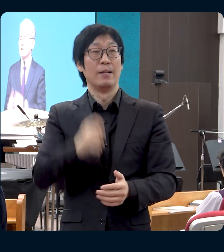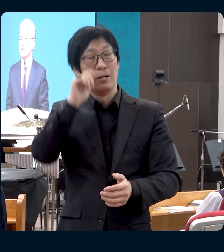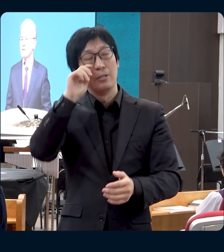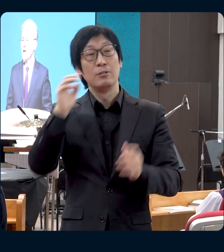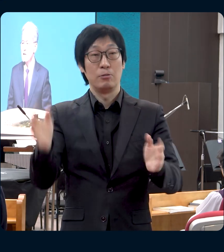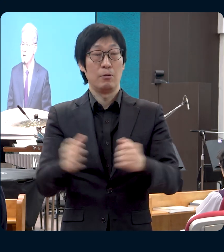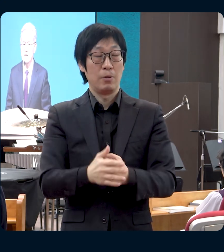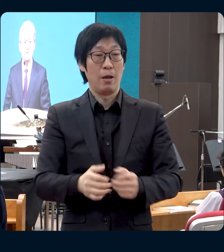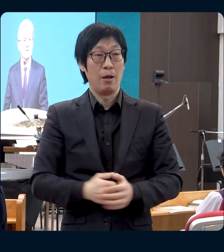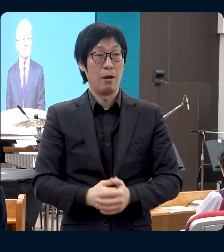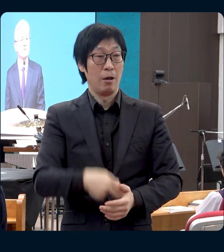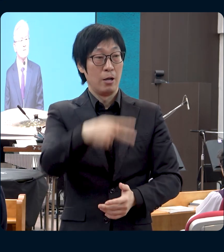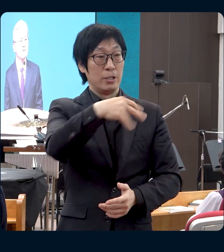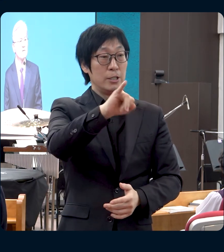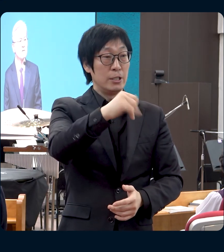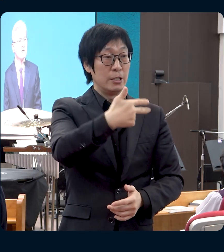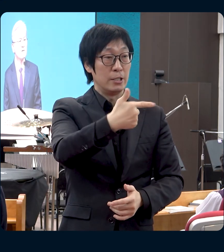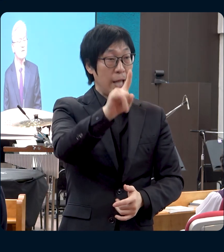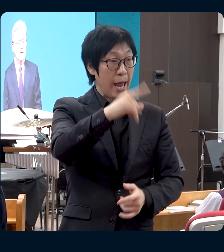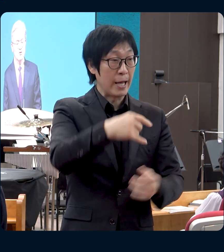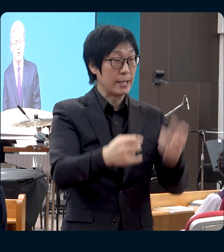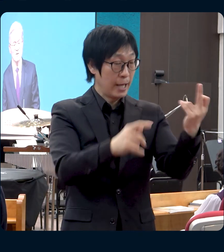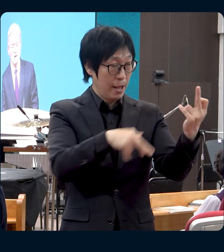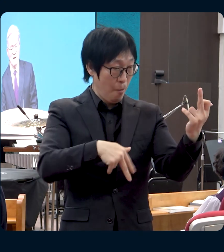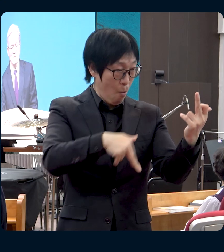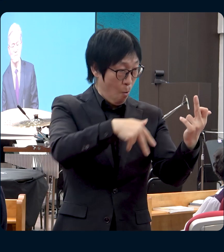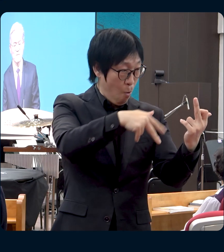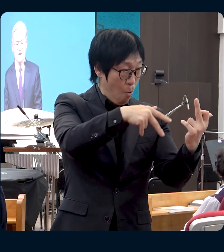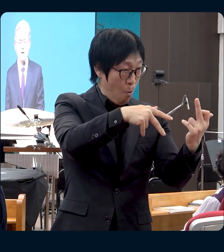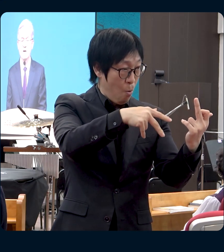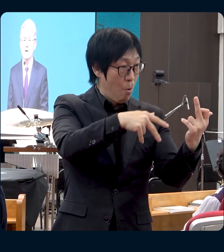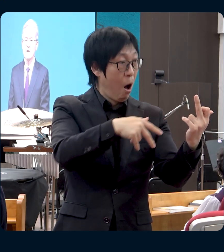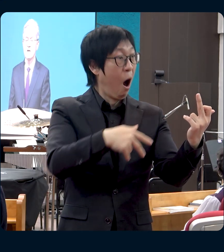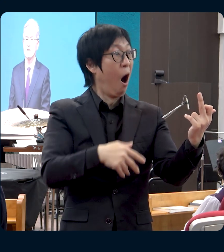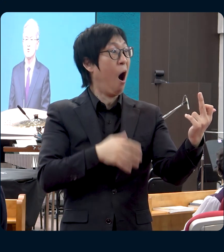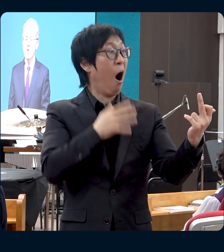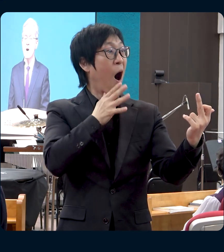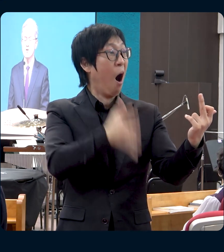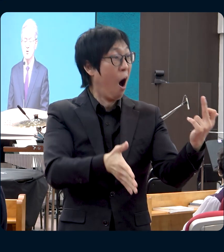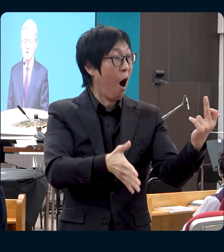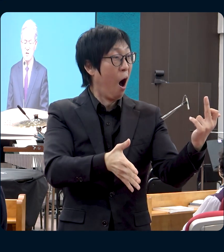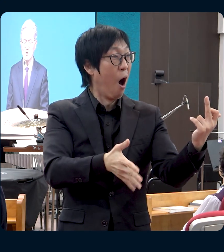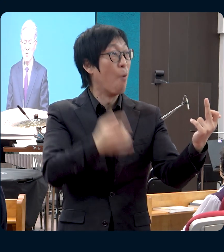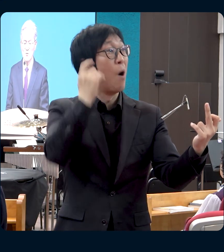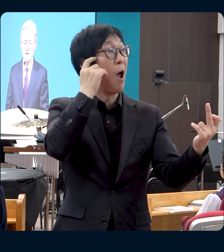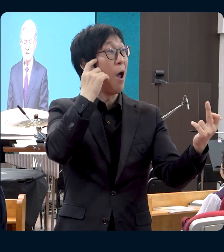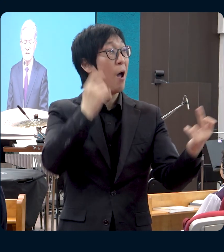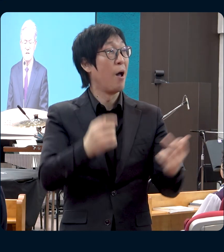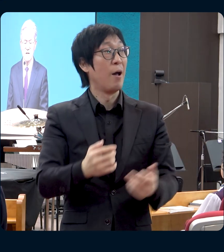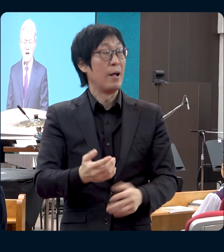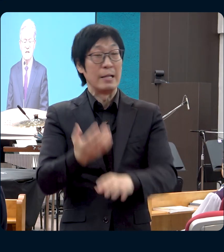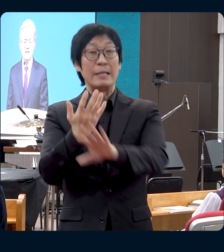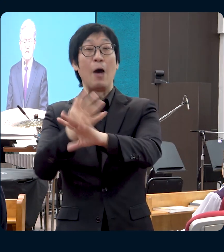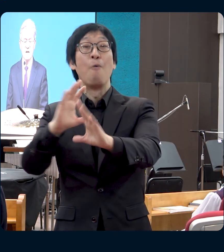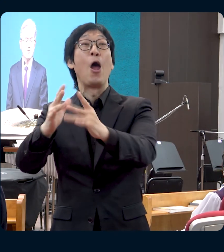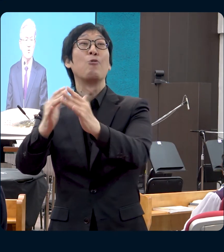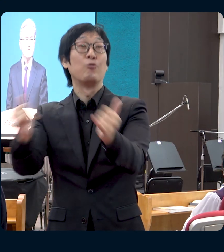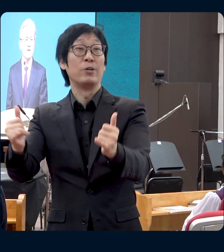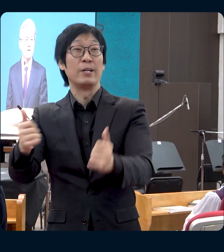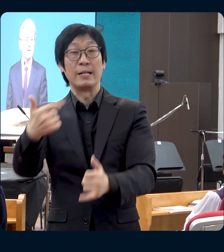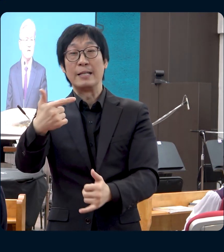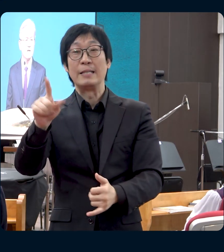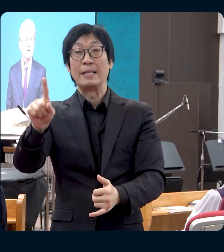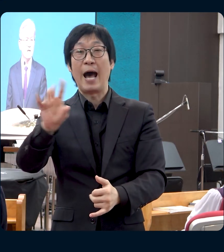올라갔더니 난리가 났어요. 산 정상에 초막절을 지키러 온 나이지리아에서